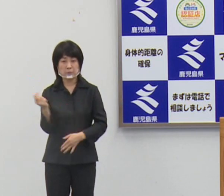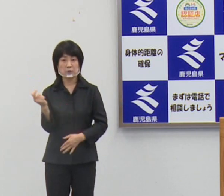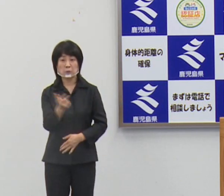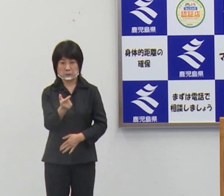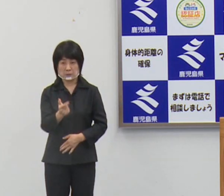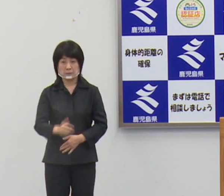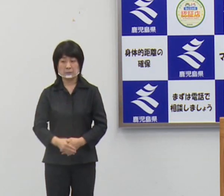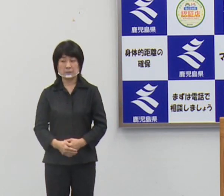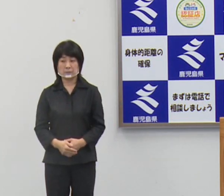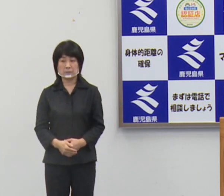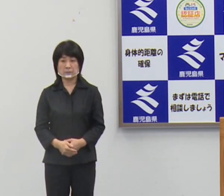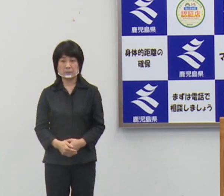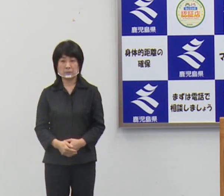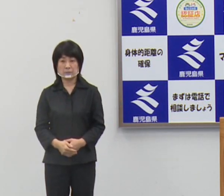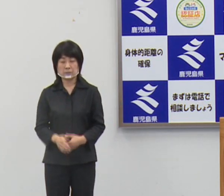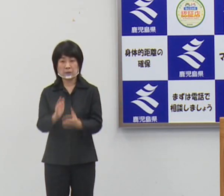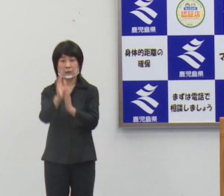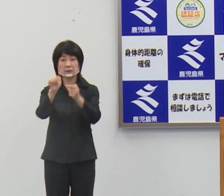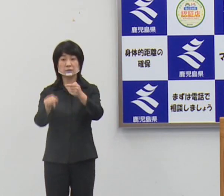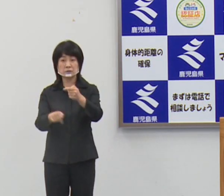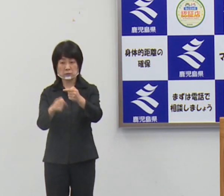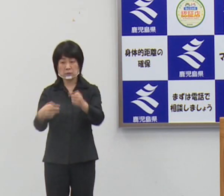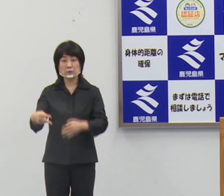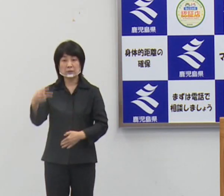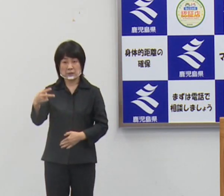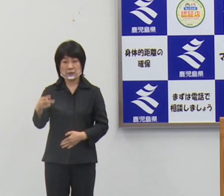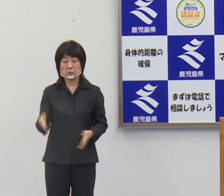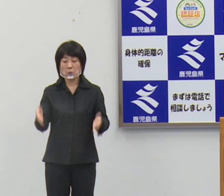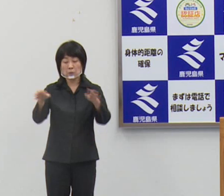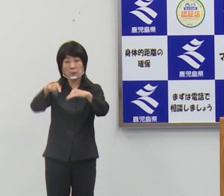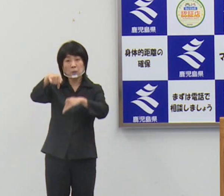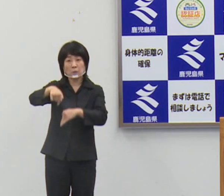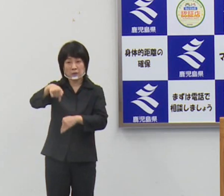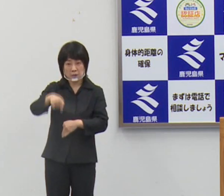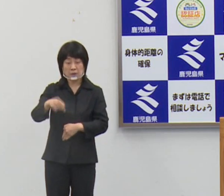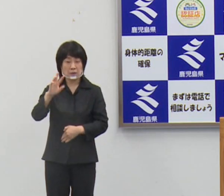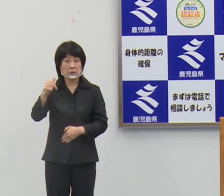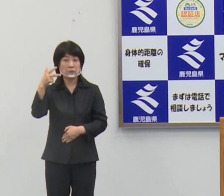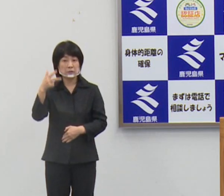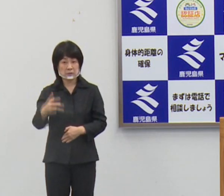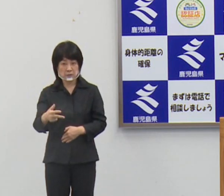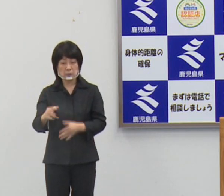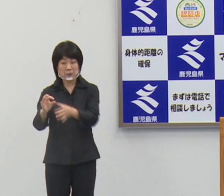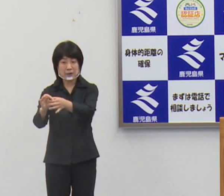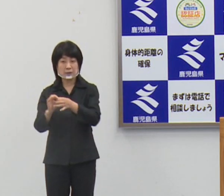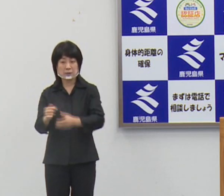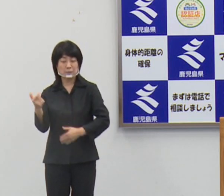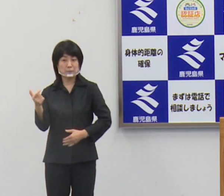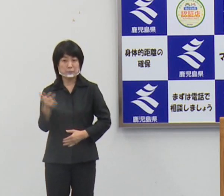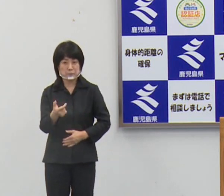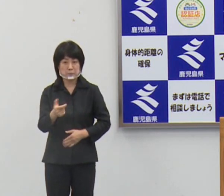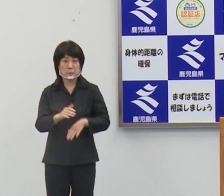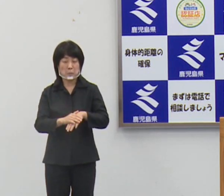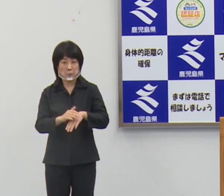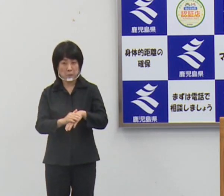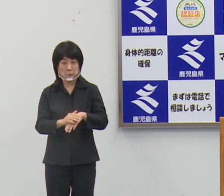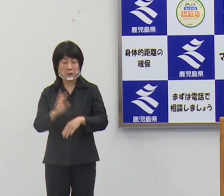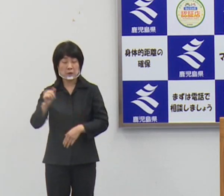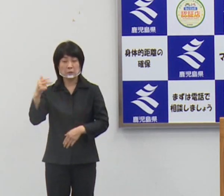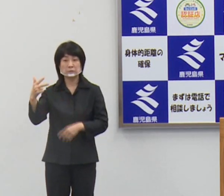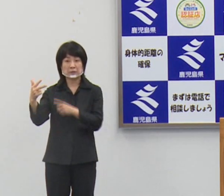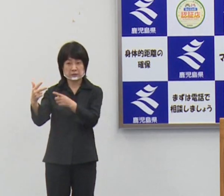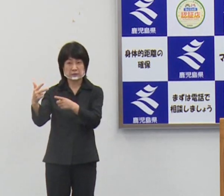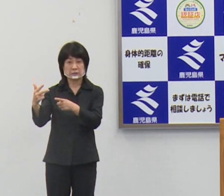であります。県庁の行動2階の行動においては鹿児島市との連携をさらに強化するために鹿児島市